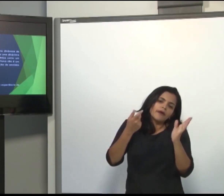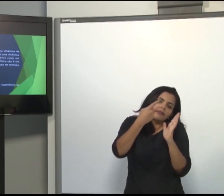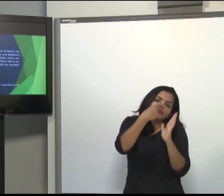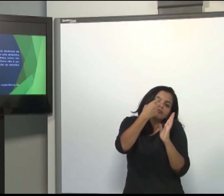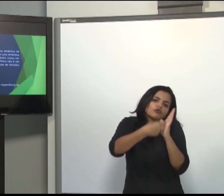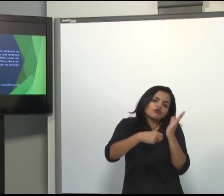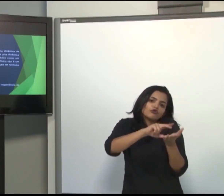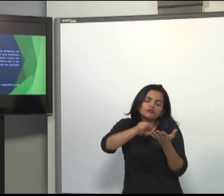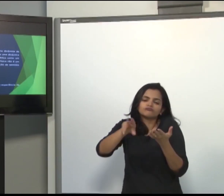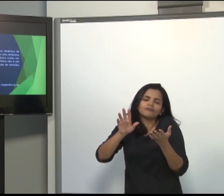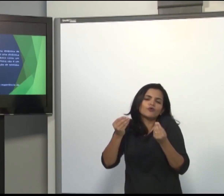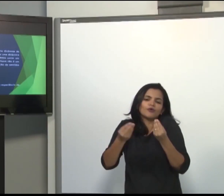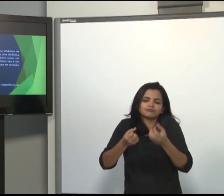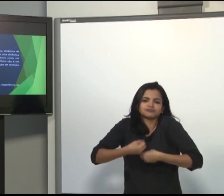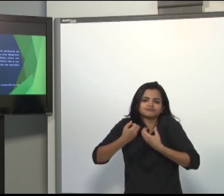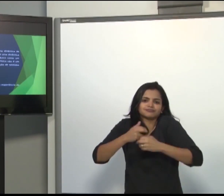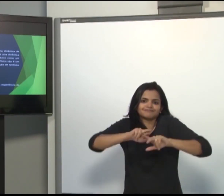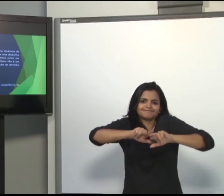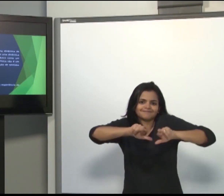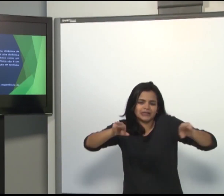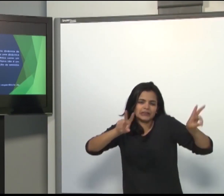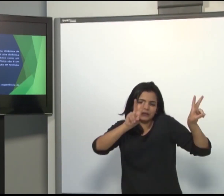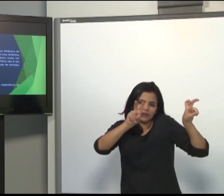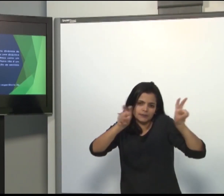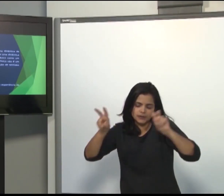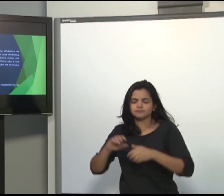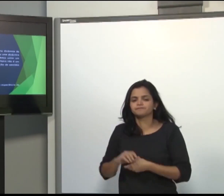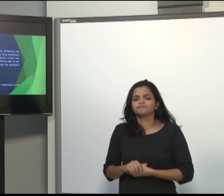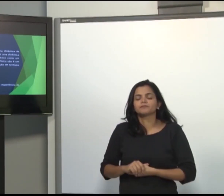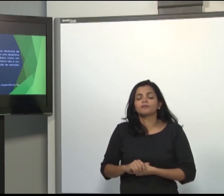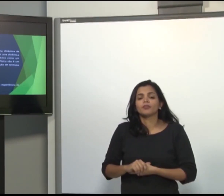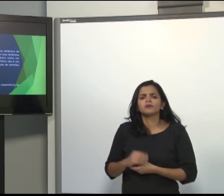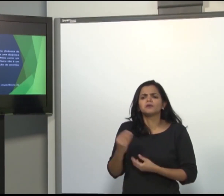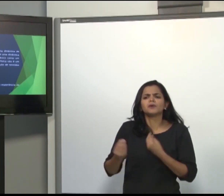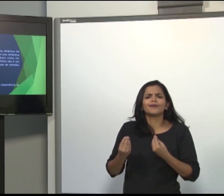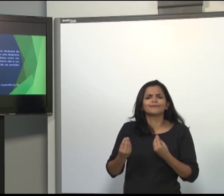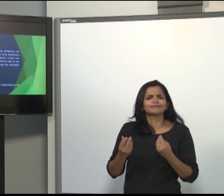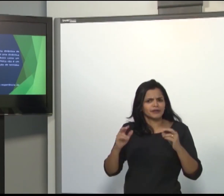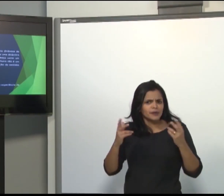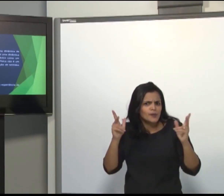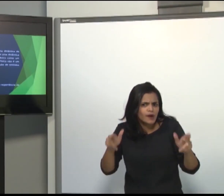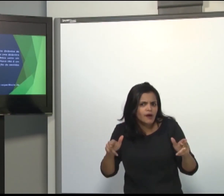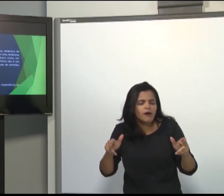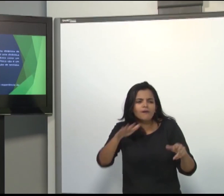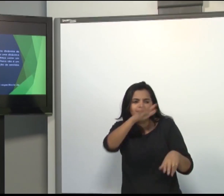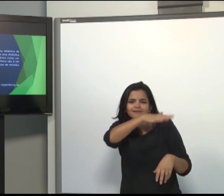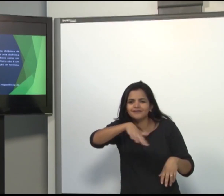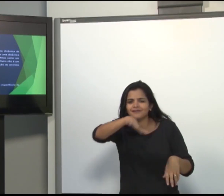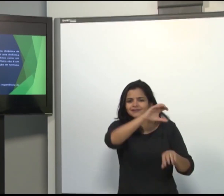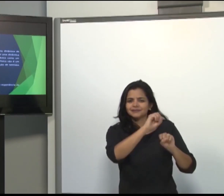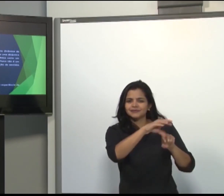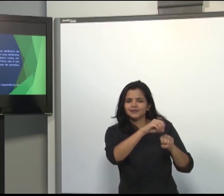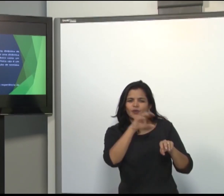ensino, as diferentes formas. Então, pensem, podemos trabalhar com textos, com temáticas diferentes.